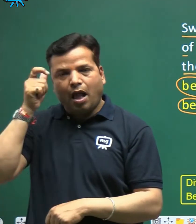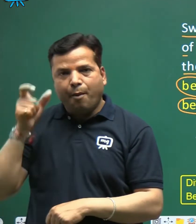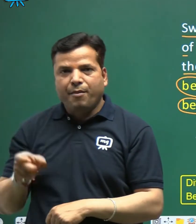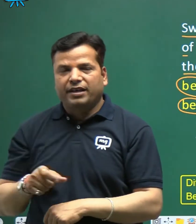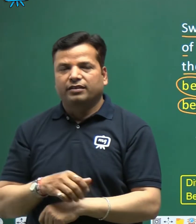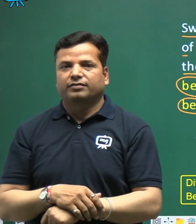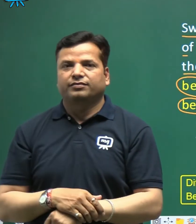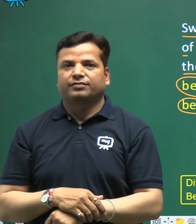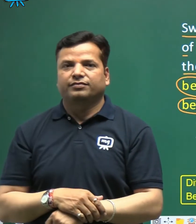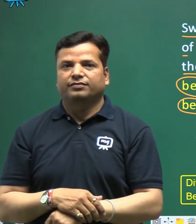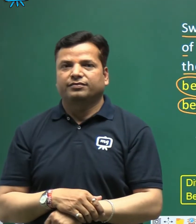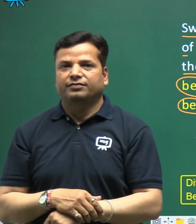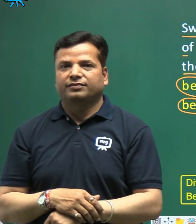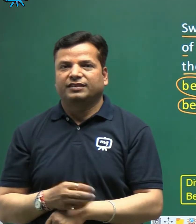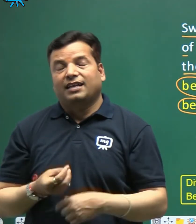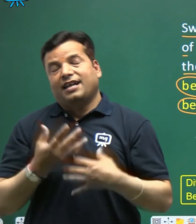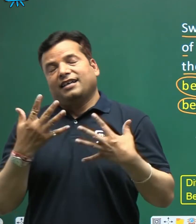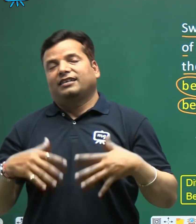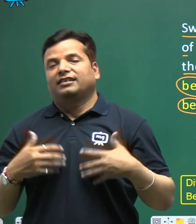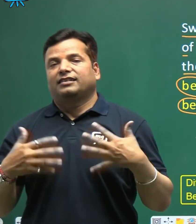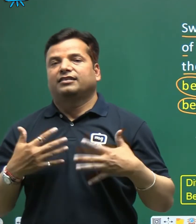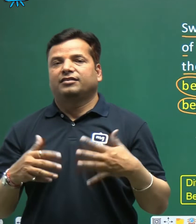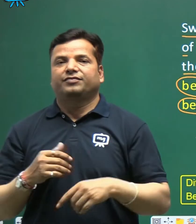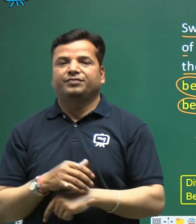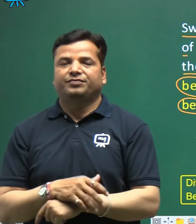merry, आनंद,